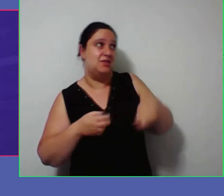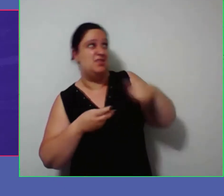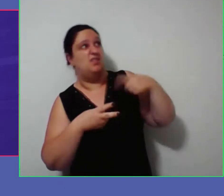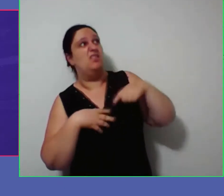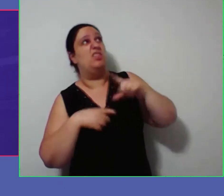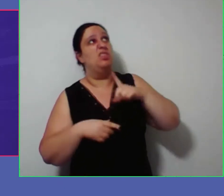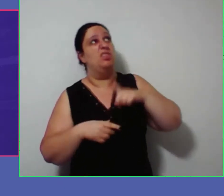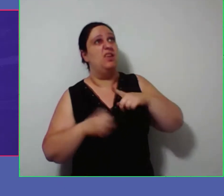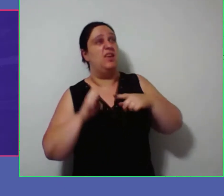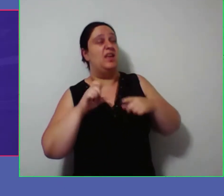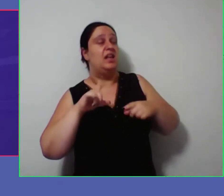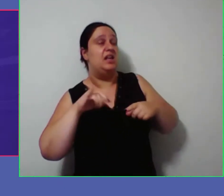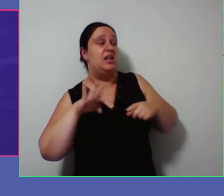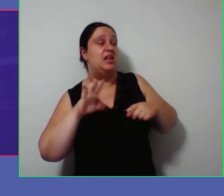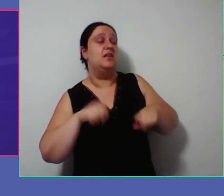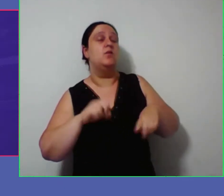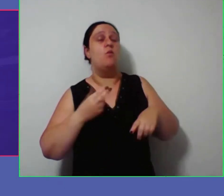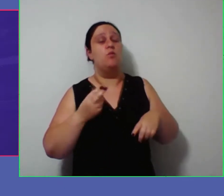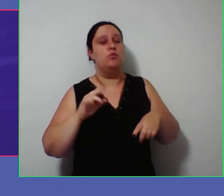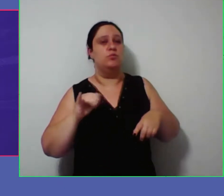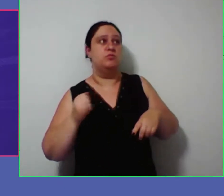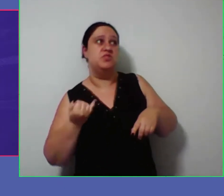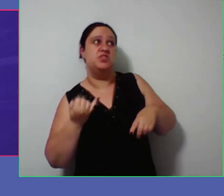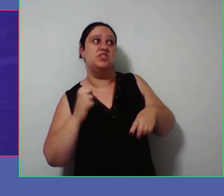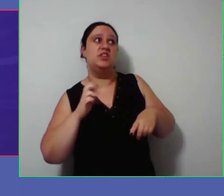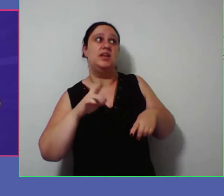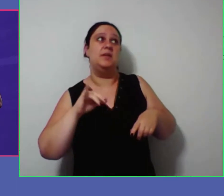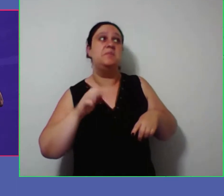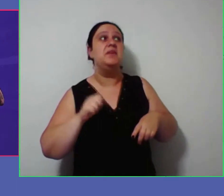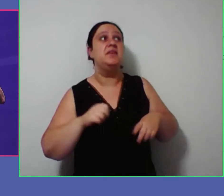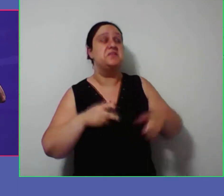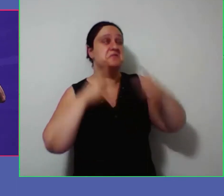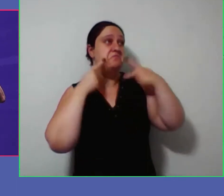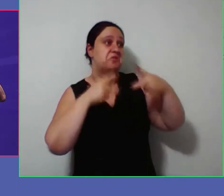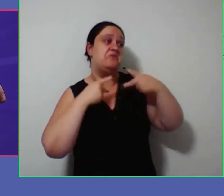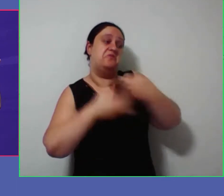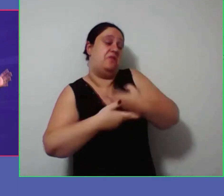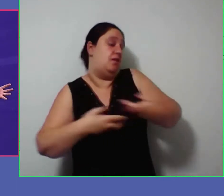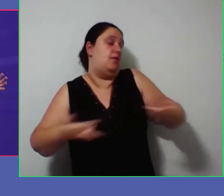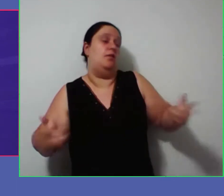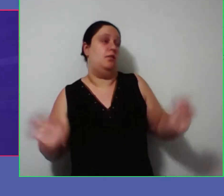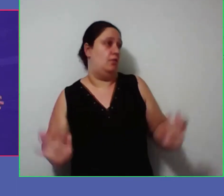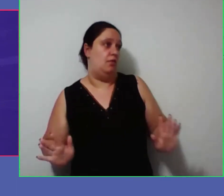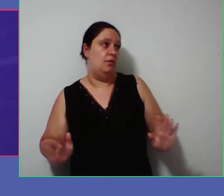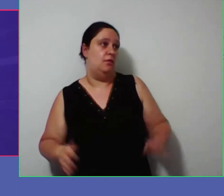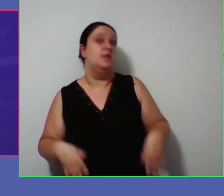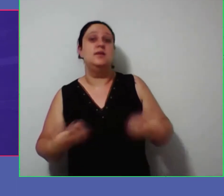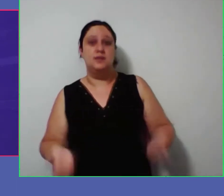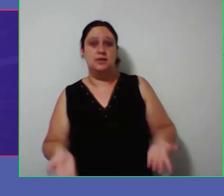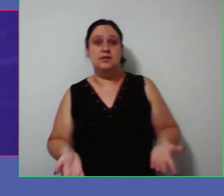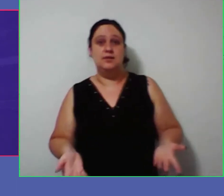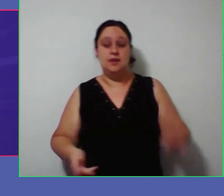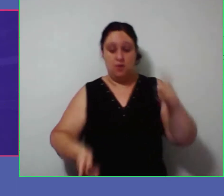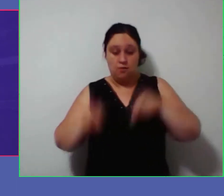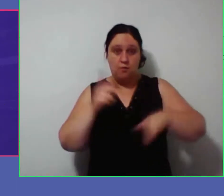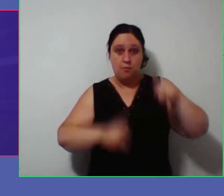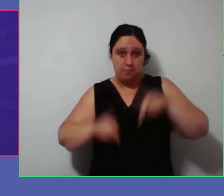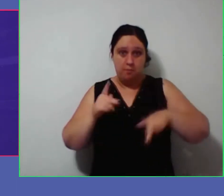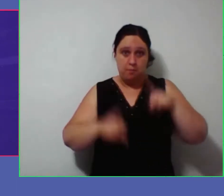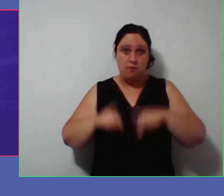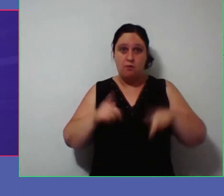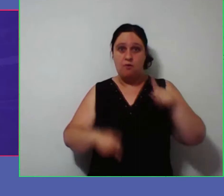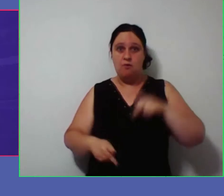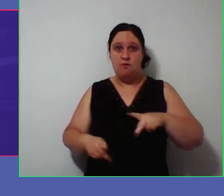ou algum dos profetas. Quer dizer, na concepção do povo, sem a revelação